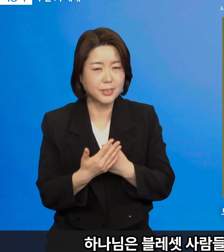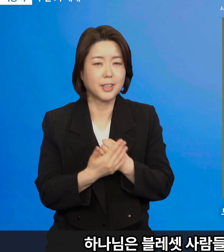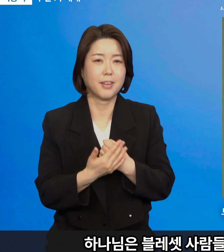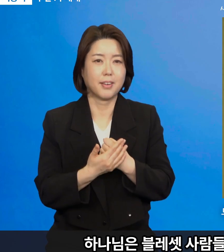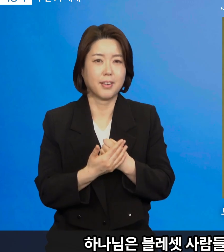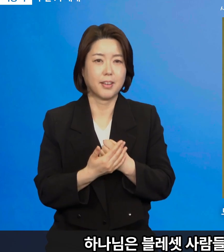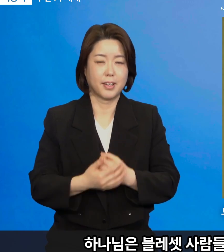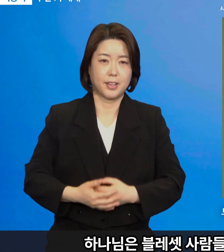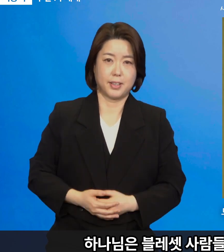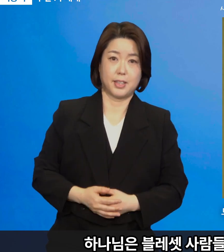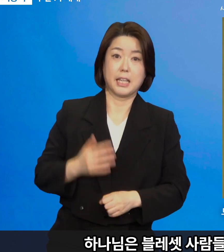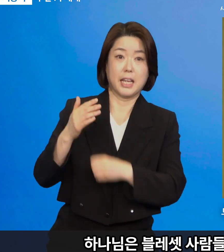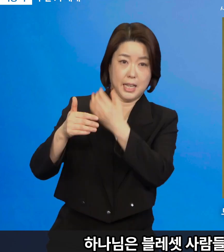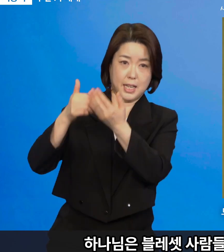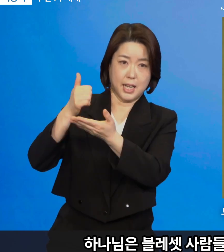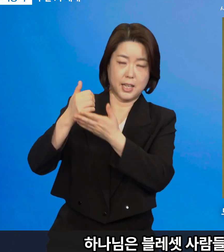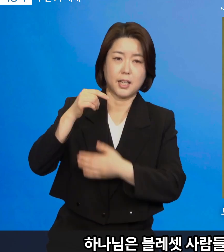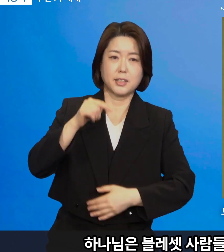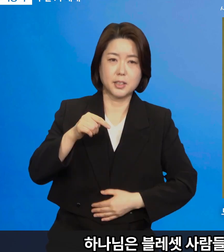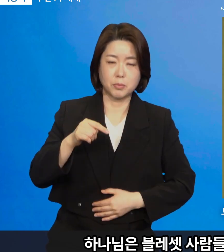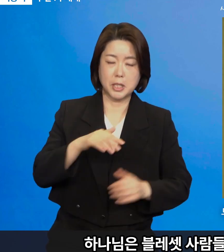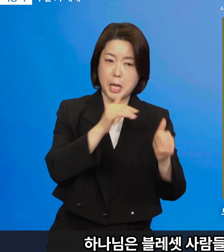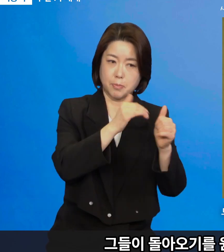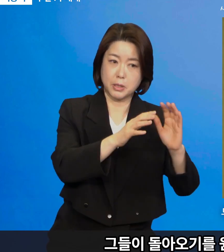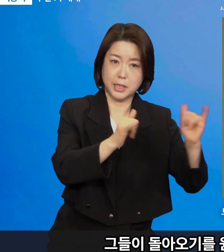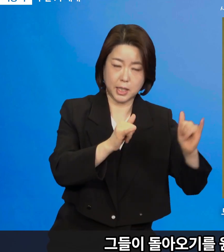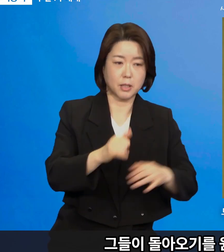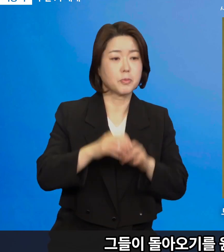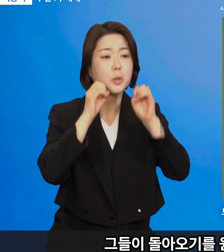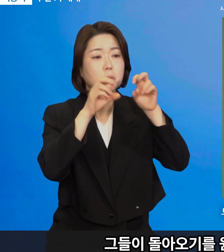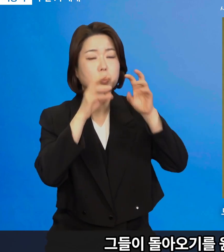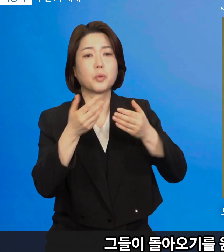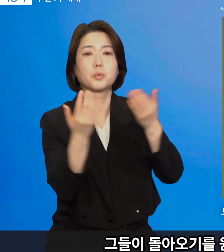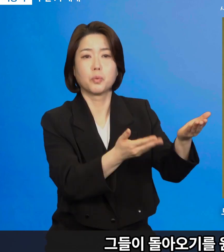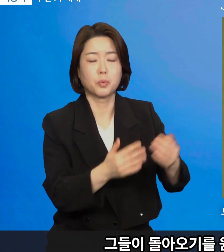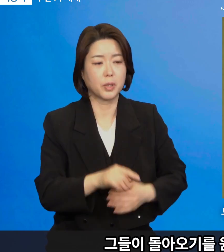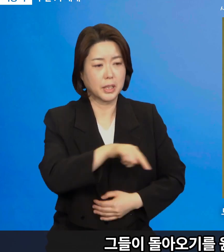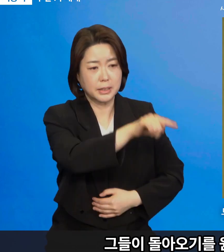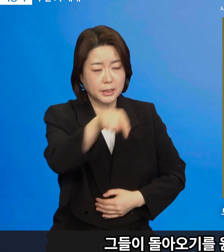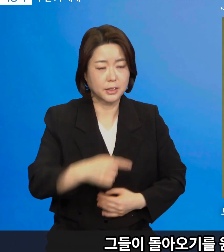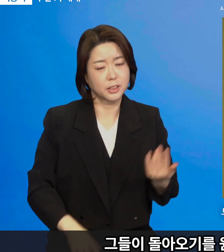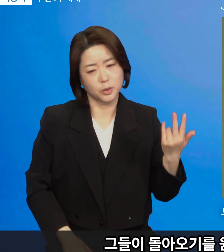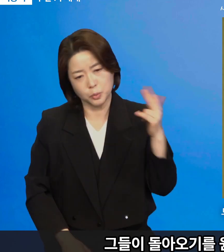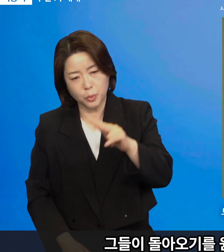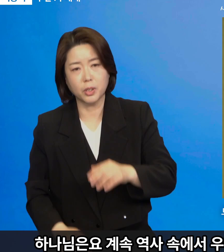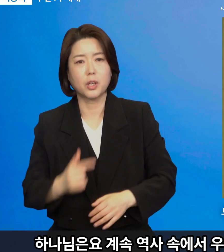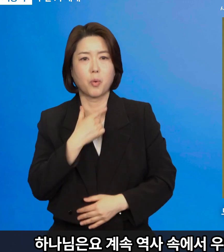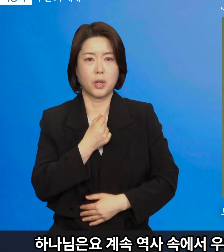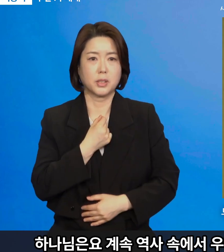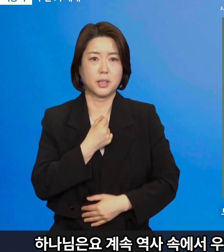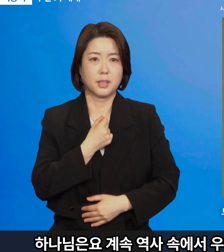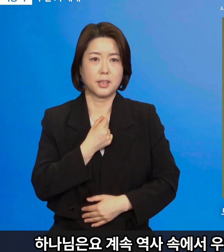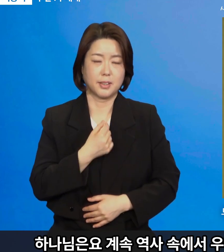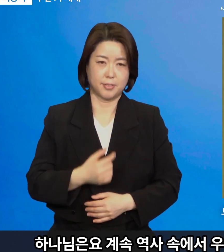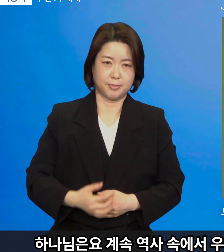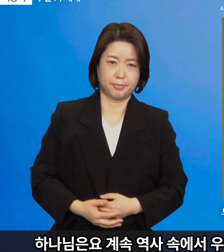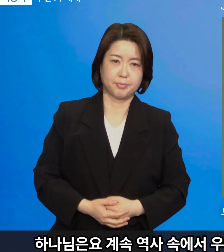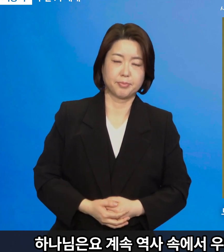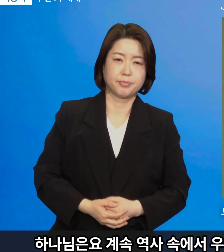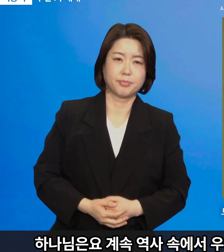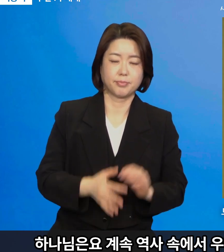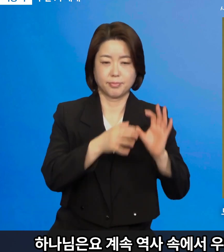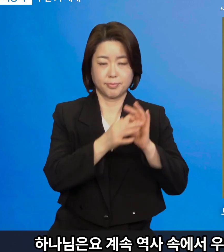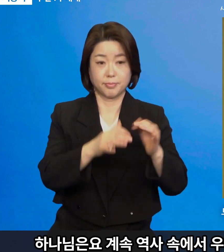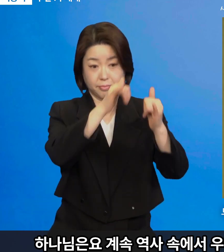그러니까 하나님은 블레셋 사람들에게조차 선교를 하셔서 그들이 돌아오기를 원하시고 계신 거예요. 하나님은요, 계속